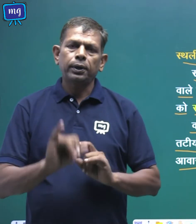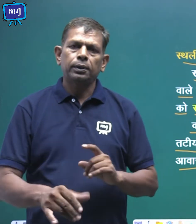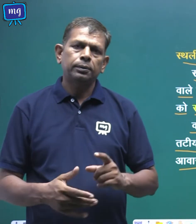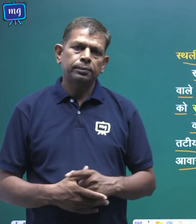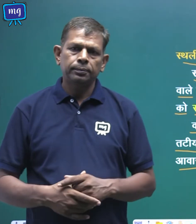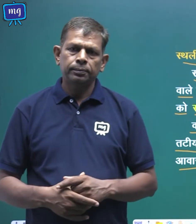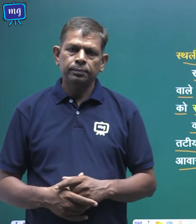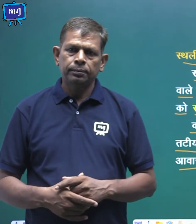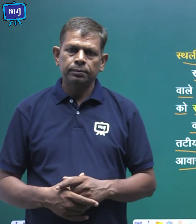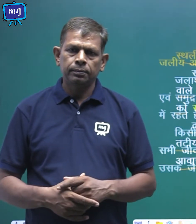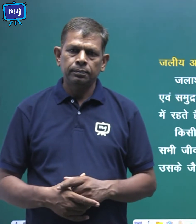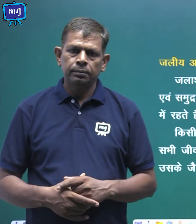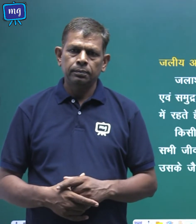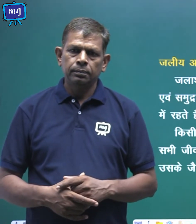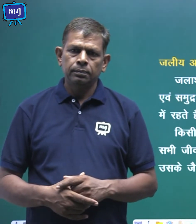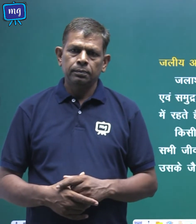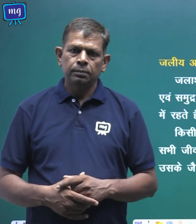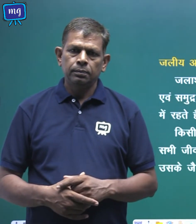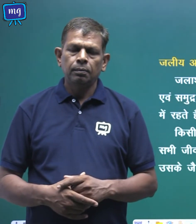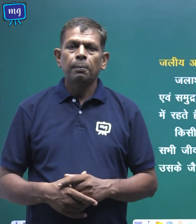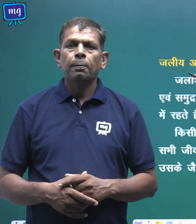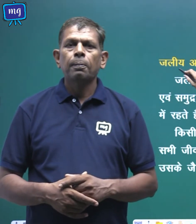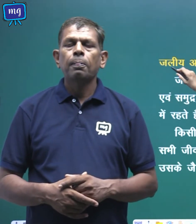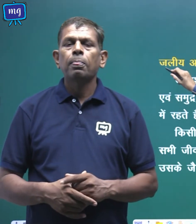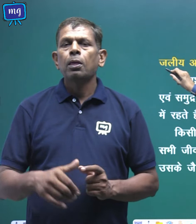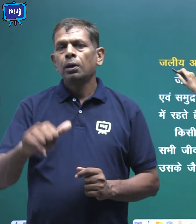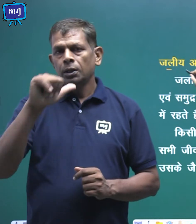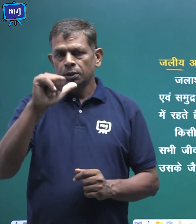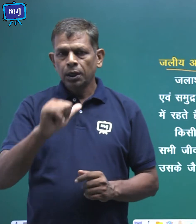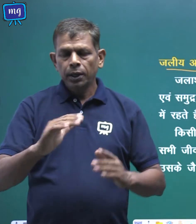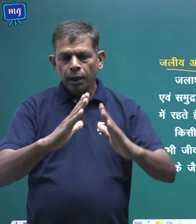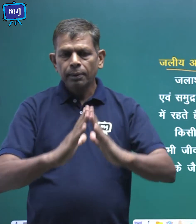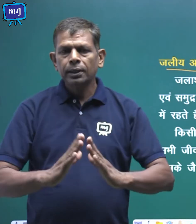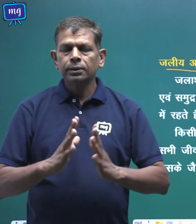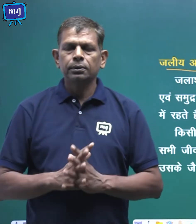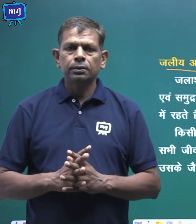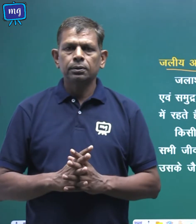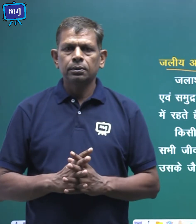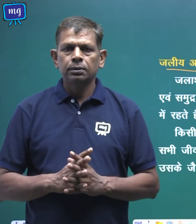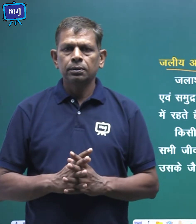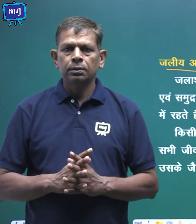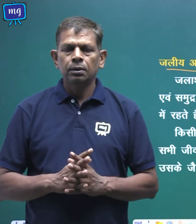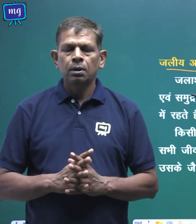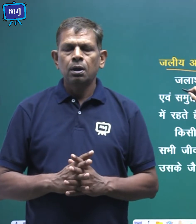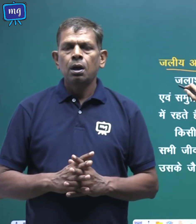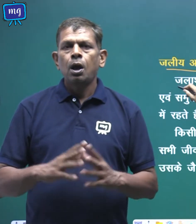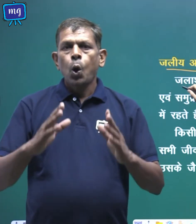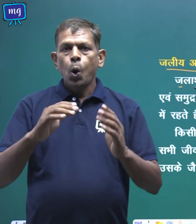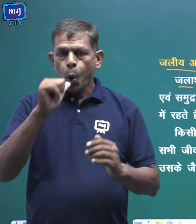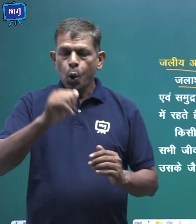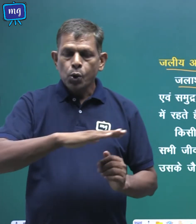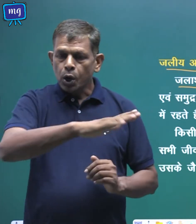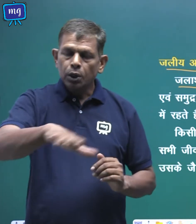जलीय आवास जलाशय,